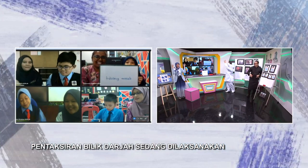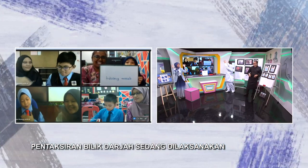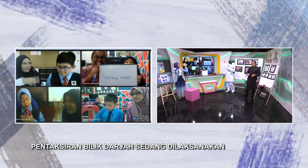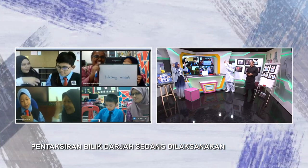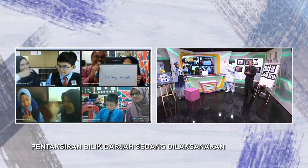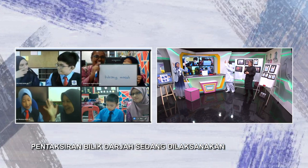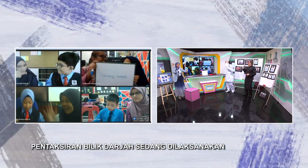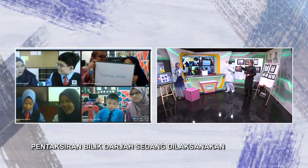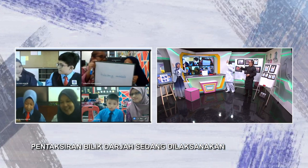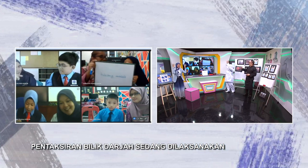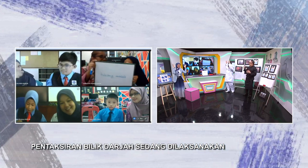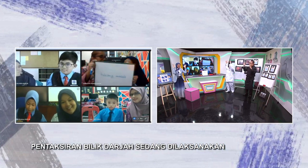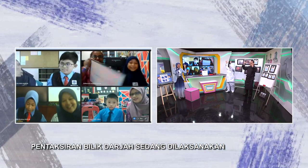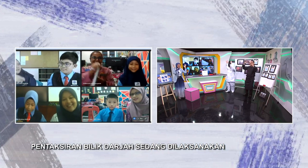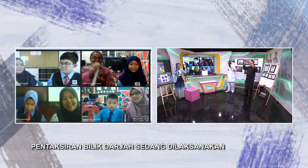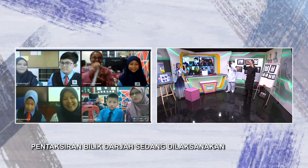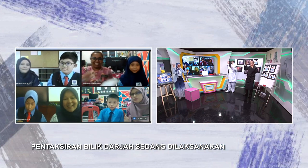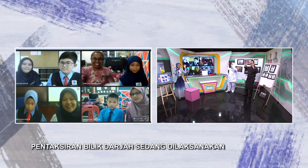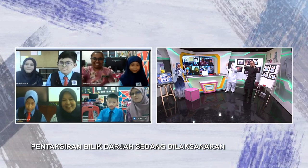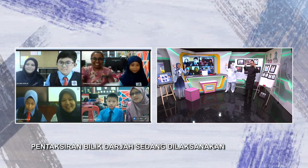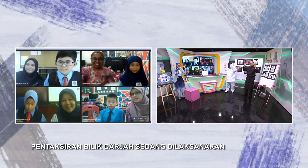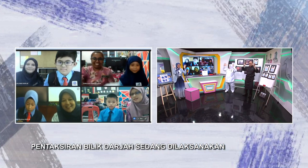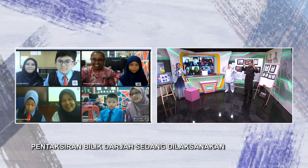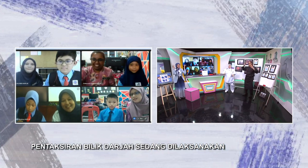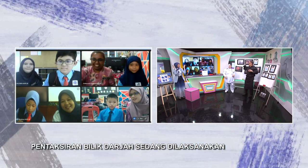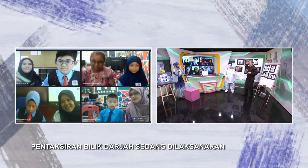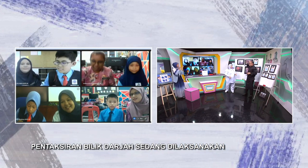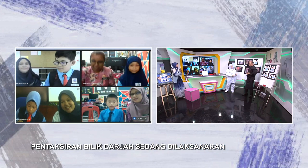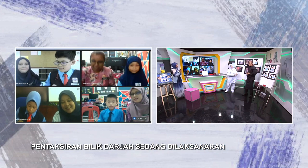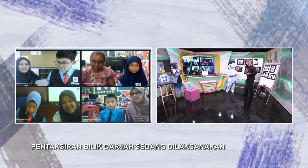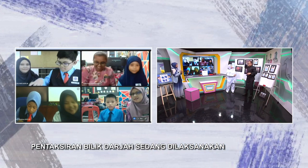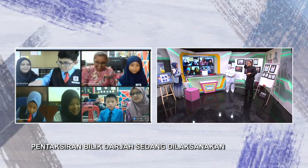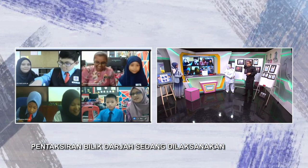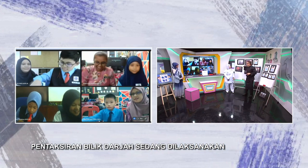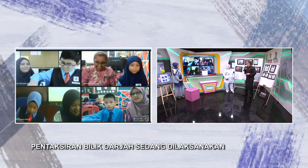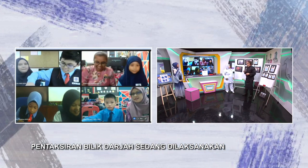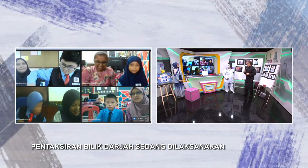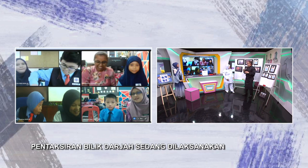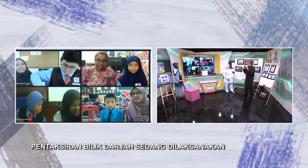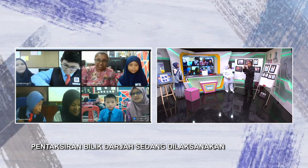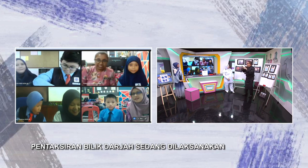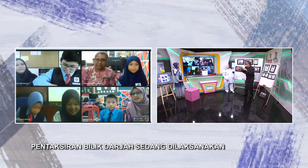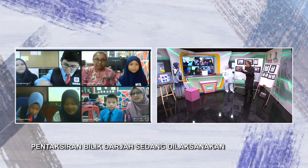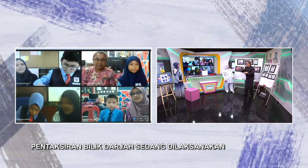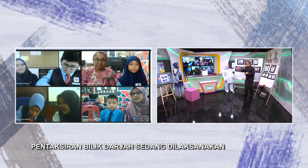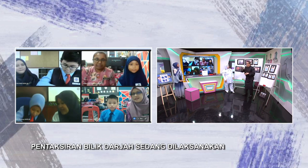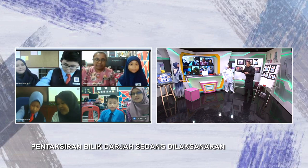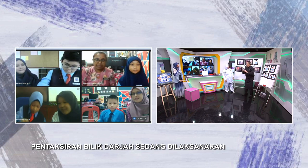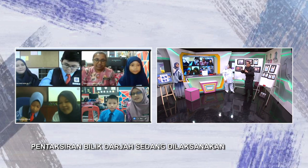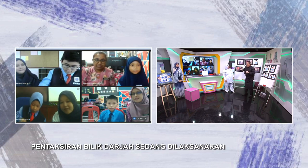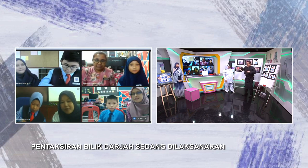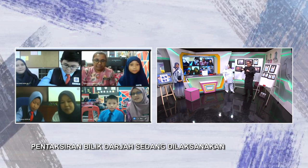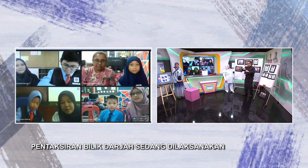Wah, tepuk, tepuk tangan kawan-kawan. Yeay. Okey. Cikgu Miza. Mm-hmm. Nampaknya